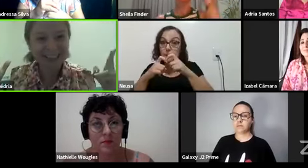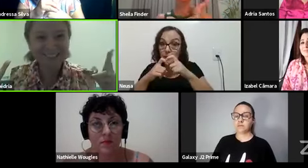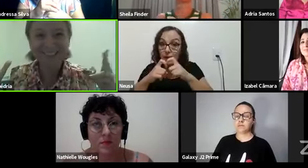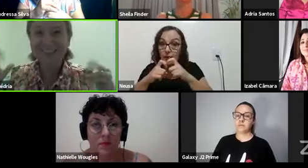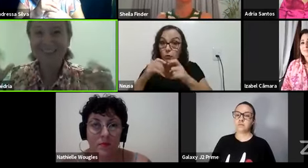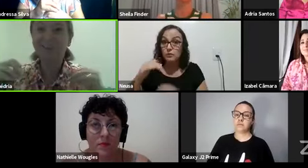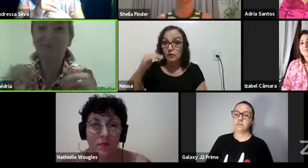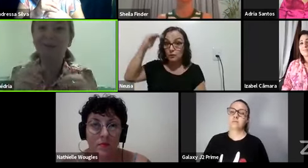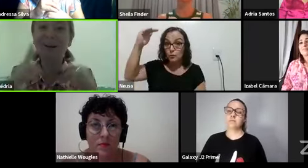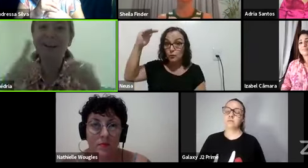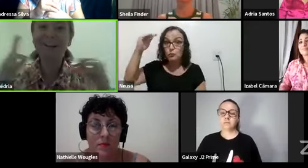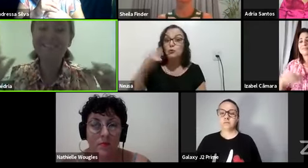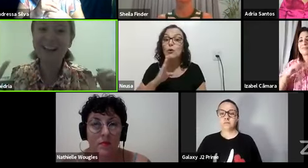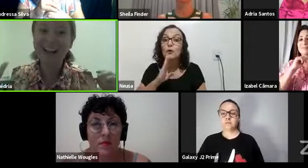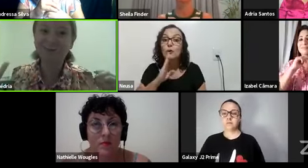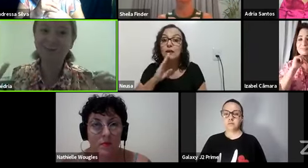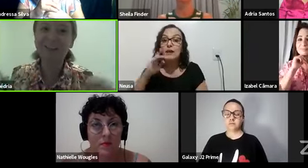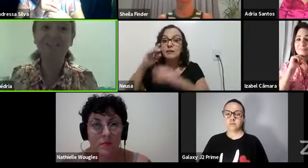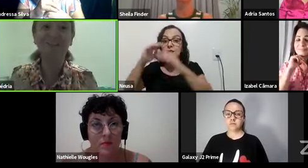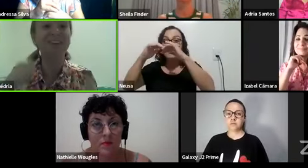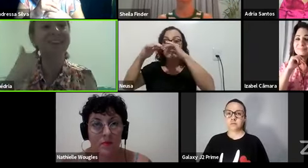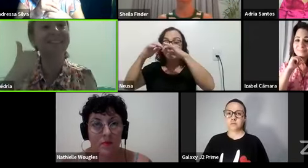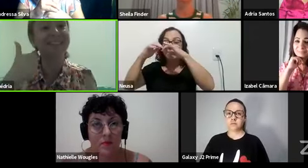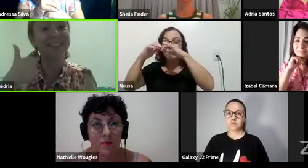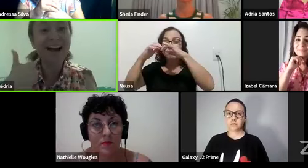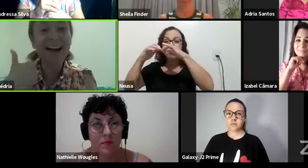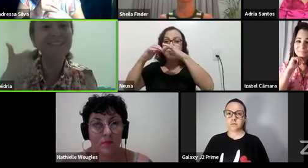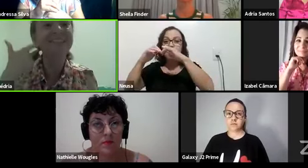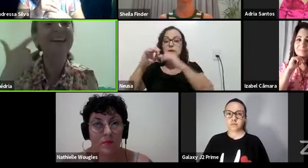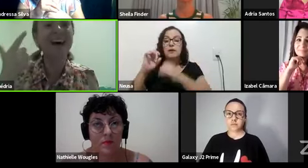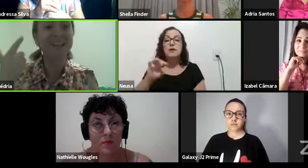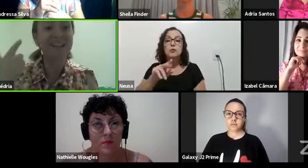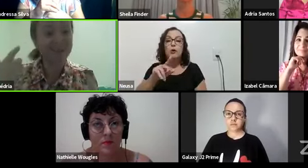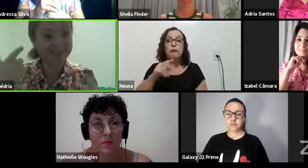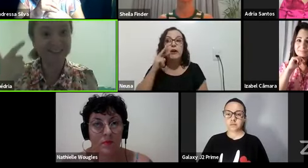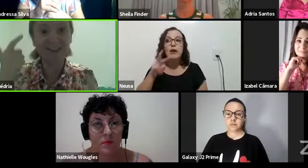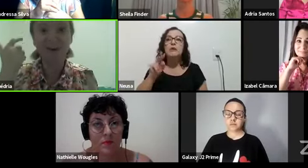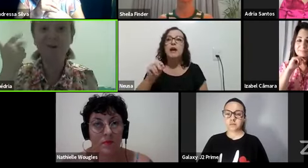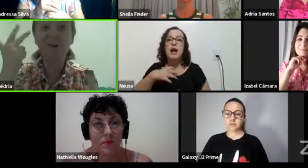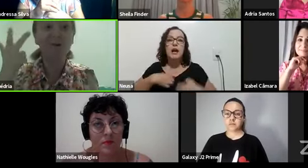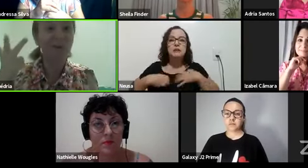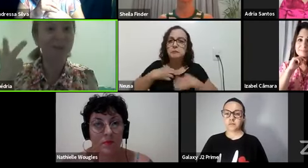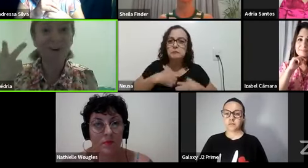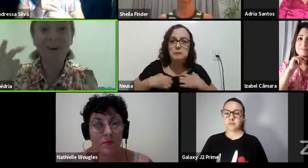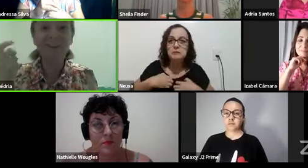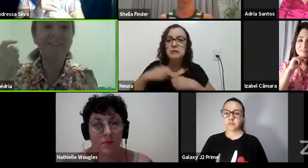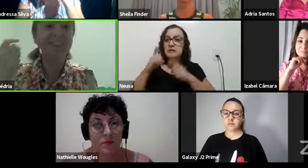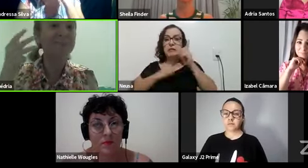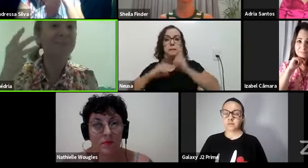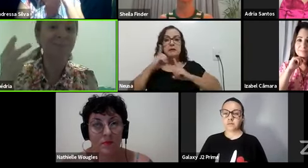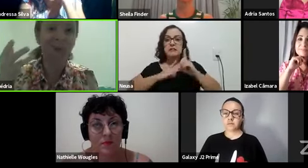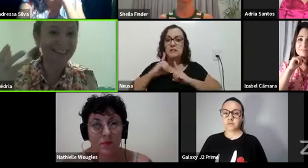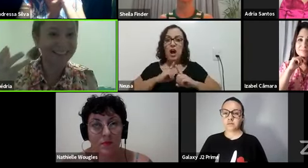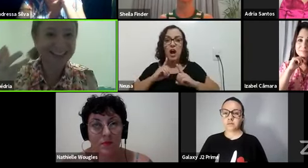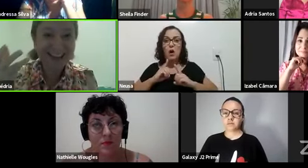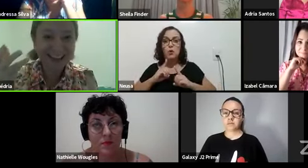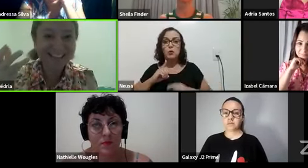transtornos mentais, né? Como numa grande árvore, eles só veem a ansiedade, a depressão, o TOD,